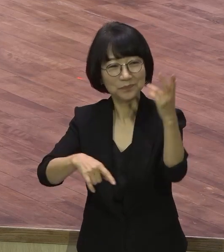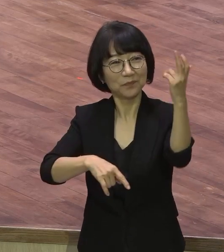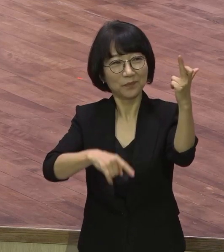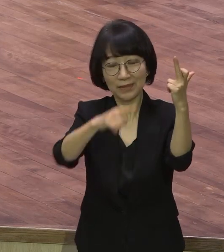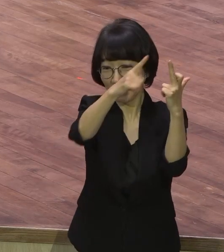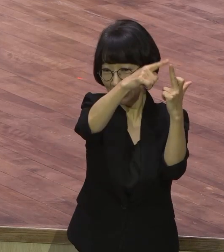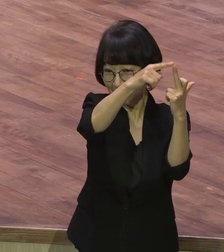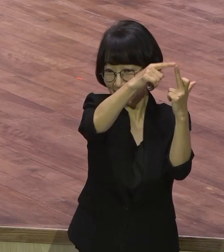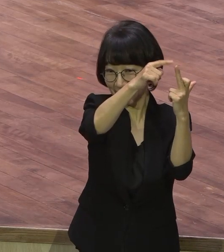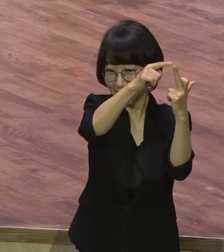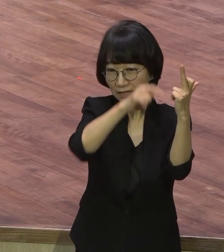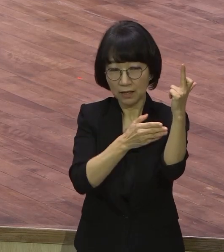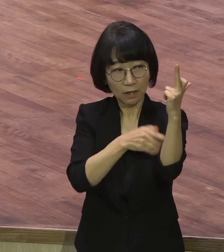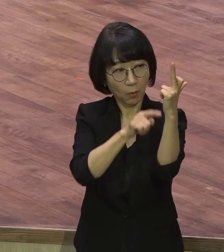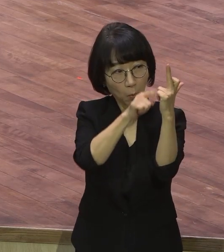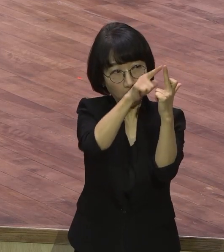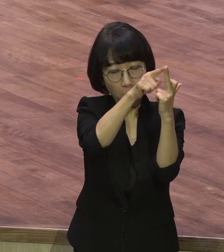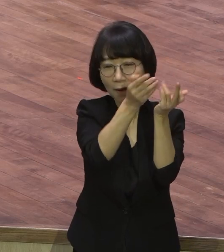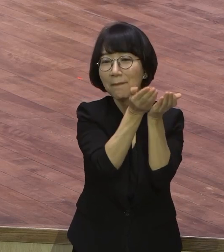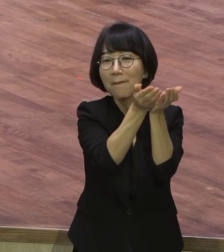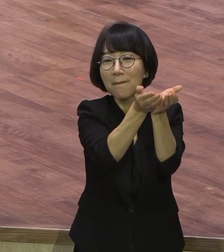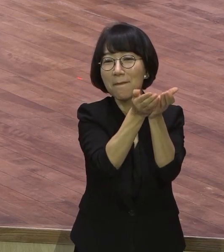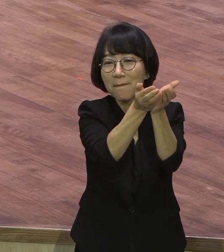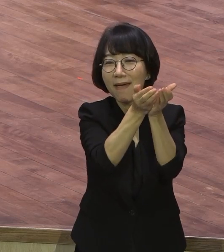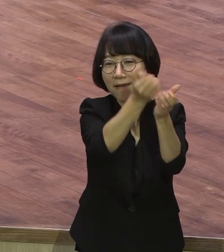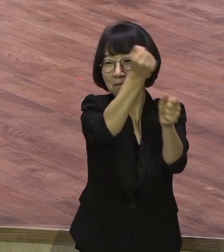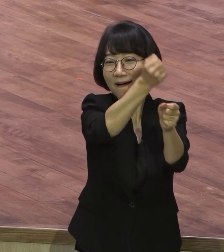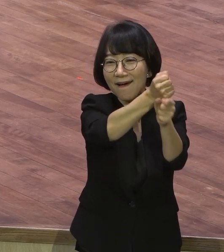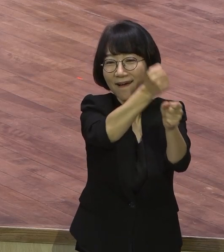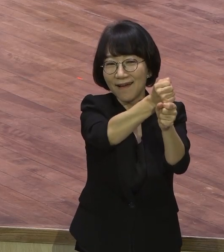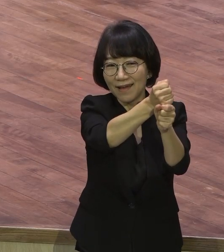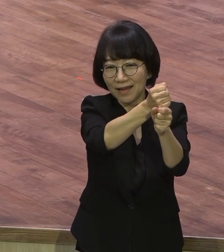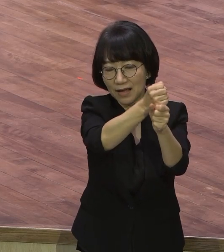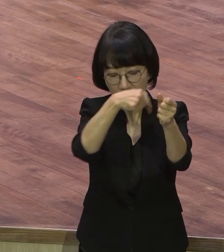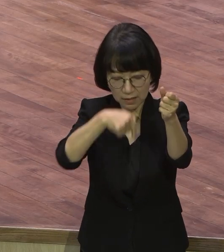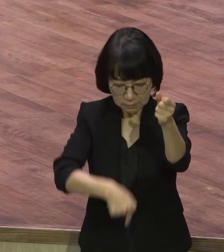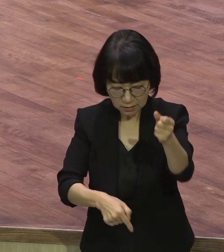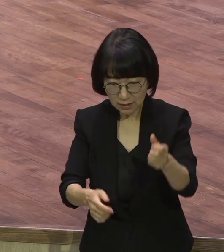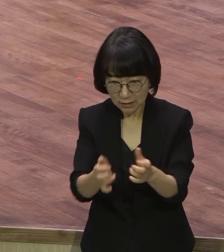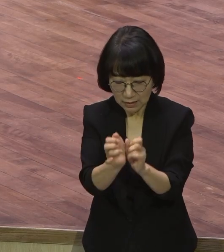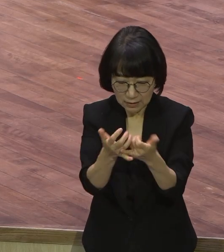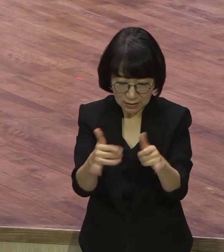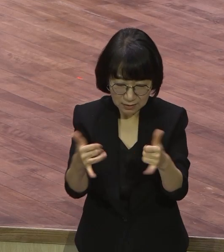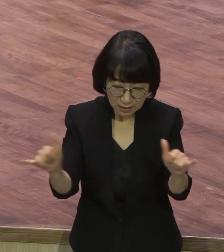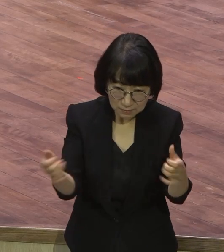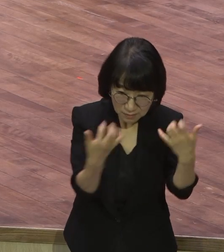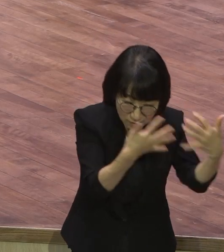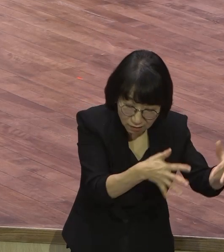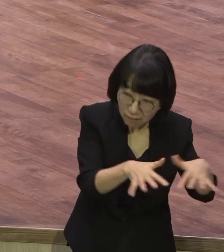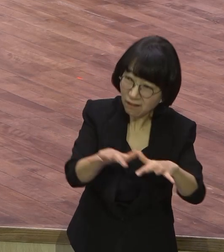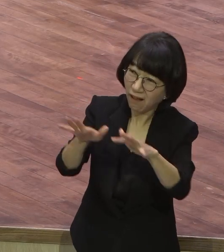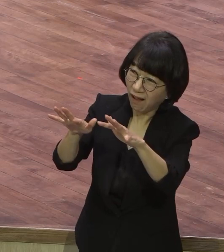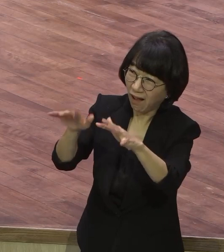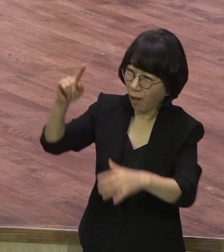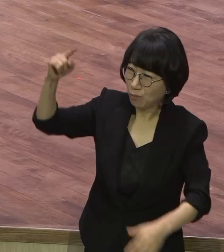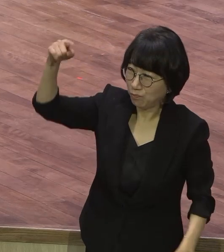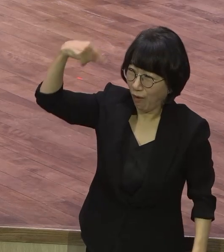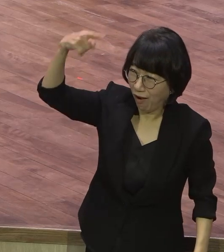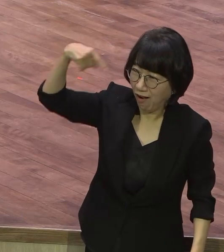사람들이 뭐라 그랬어요? 저 미쳤다. 산 꼭대기 바닷가도 아니고 산 꼭대기에서 배를 지어